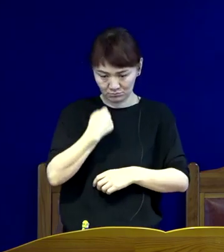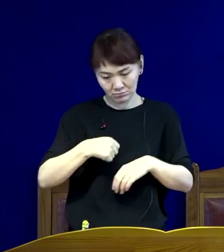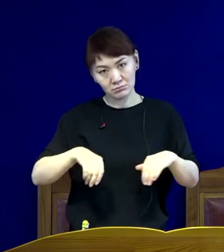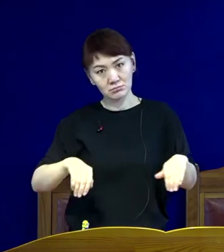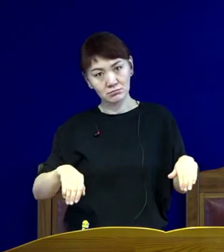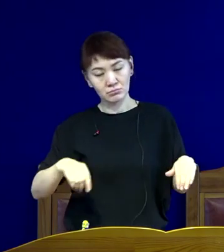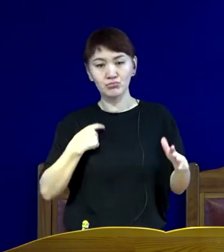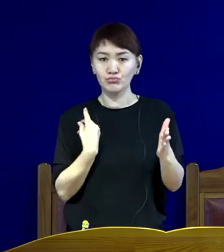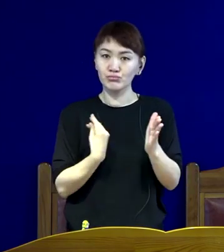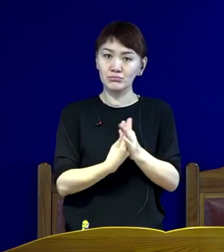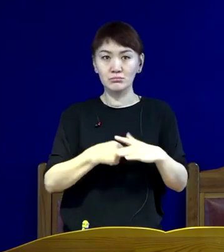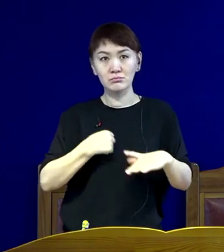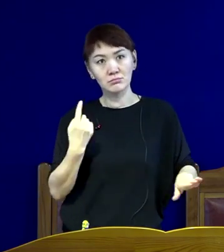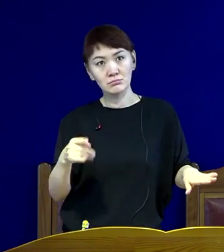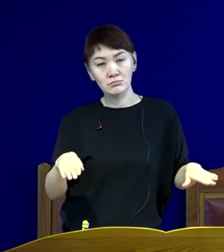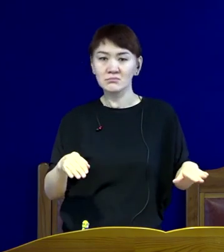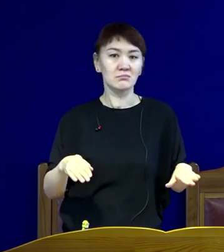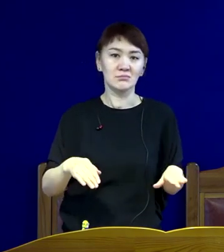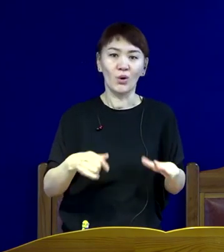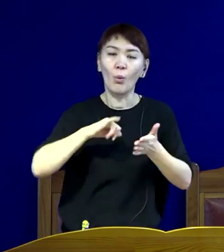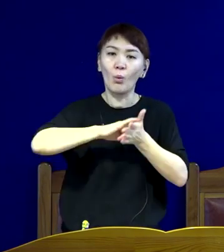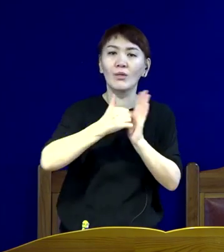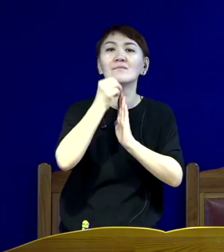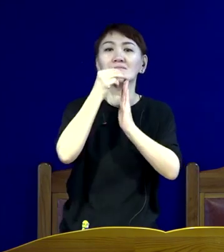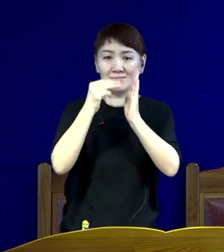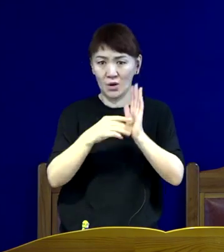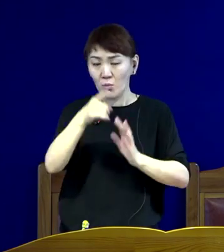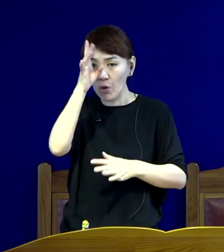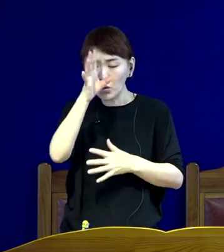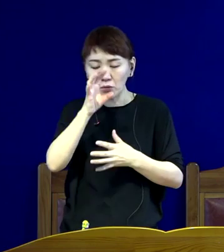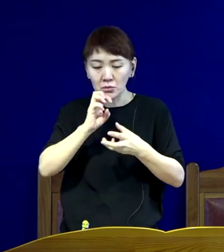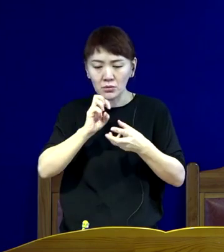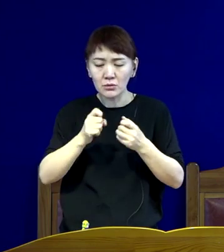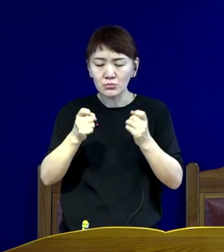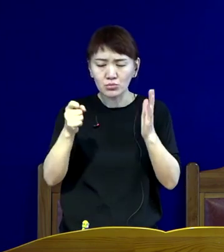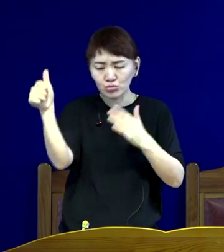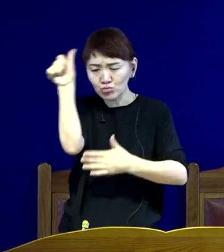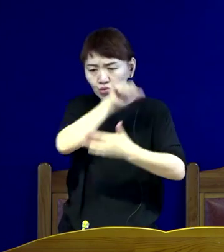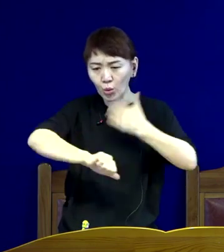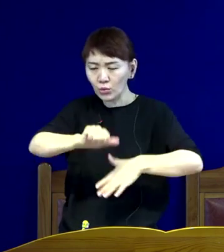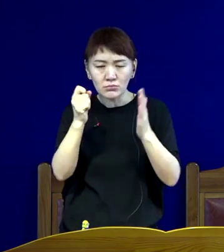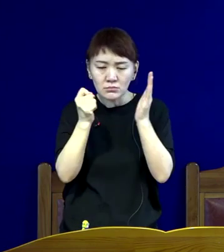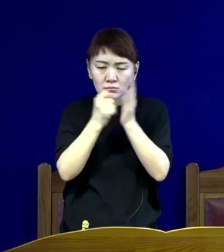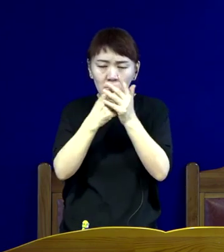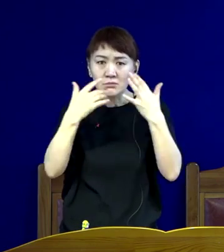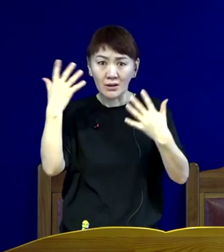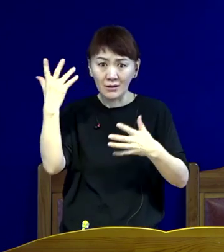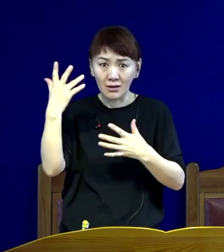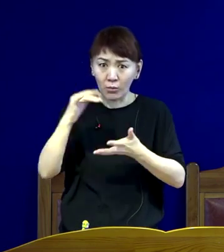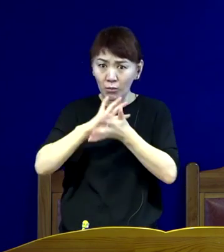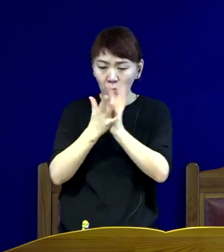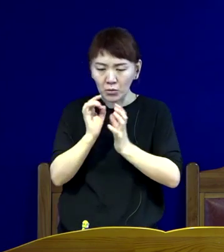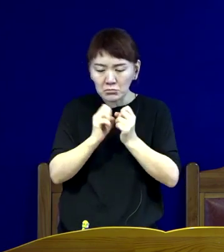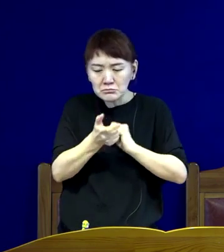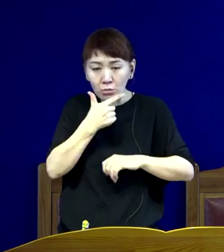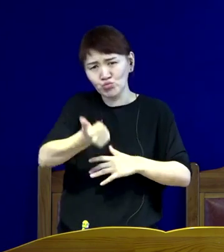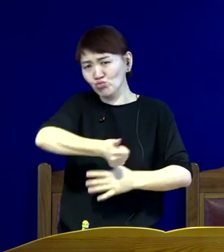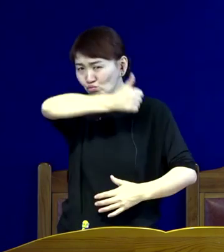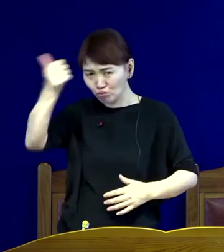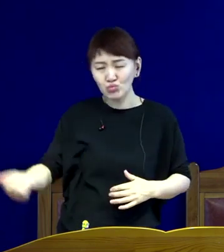хүчит хэмжээлшгүй эрхтэй. Бурханд бол хийж чадахгүй зүйл байхгүй. Тэр бурханыг хилж байгаа.